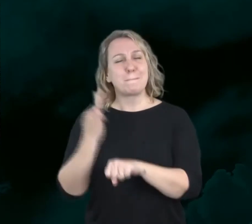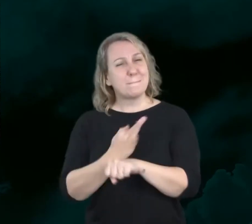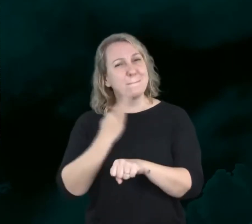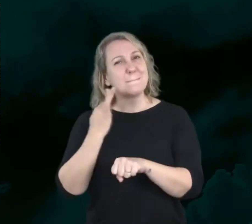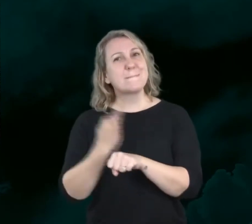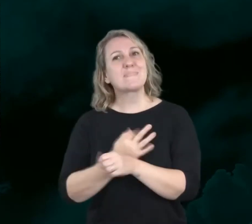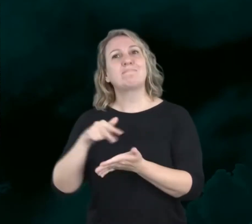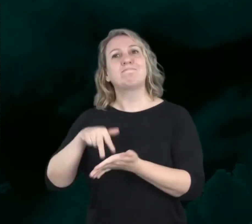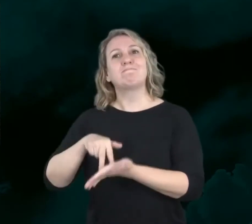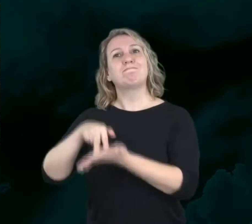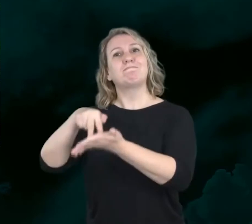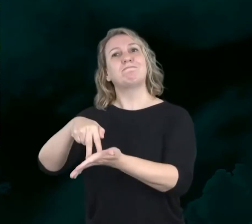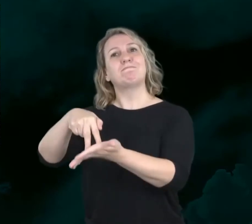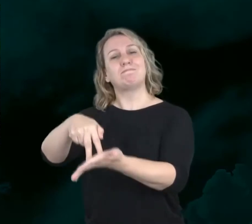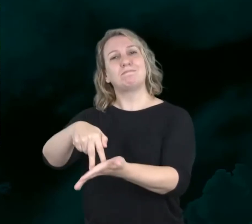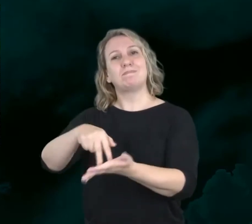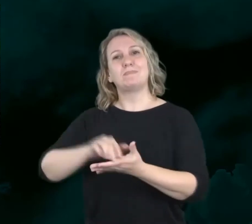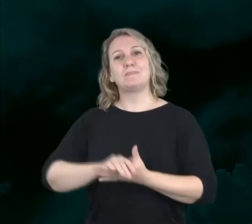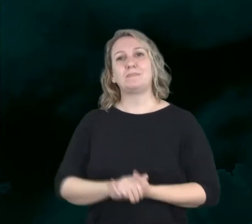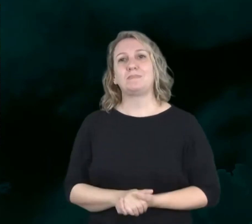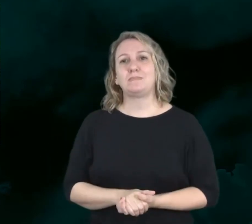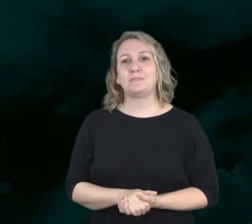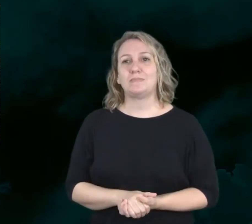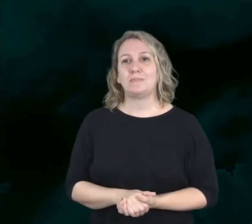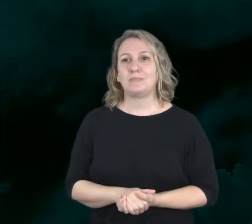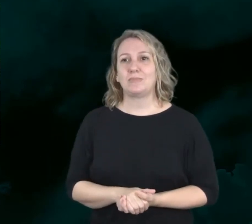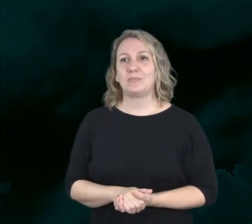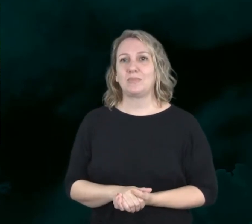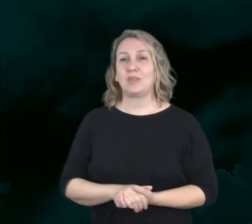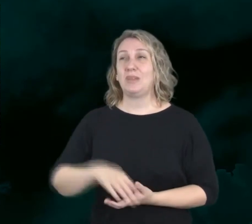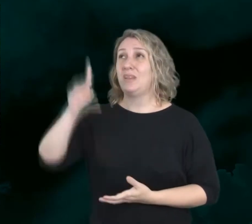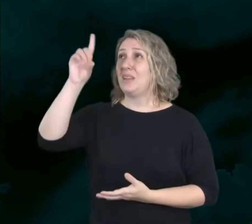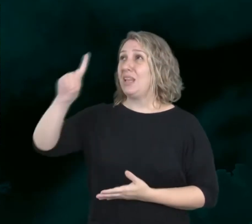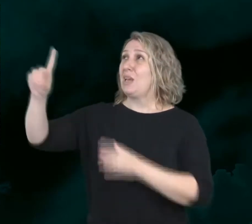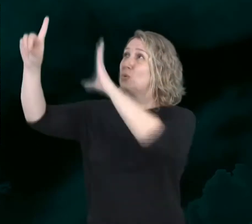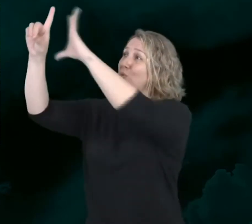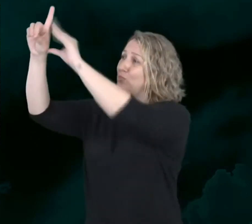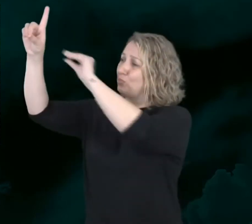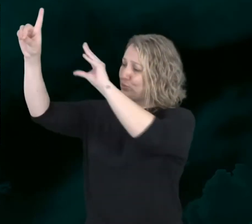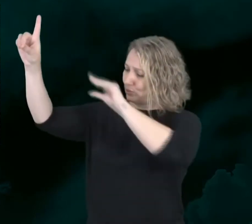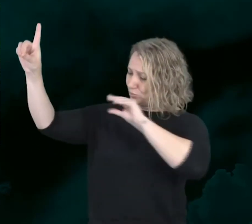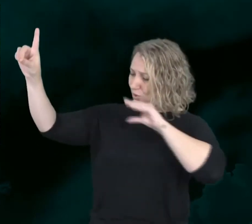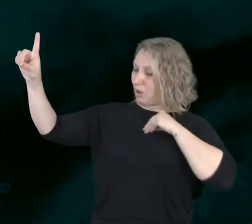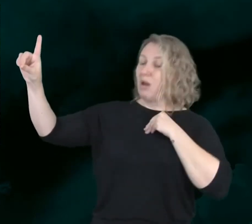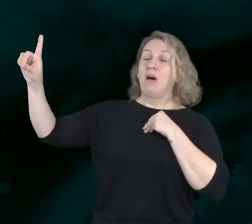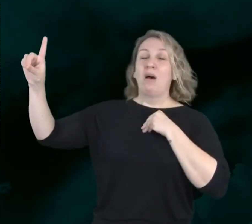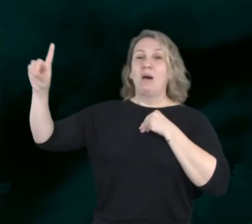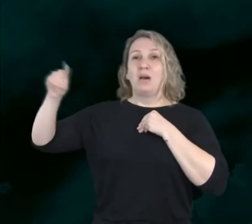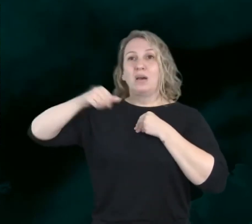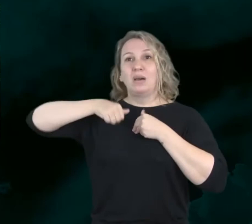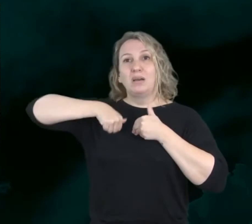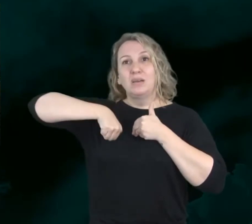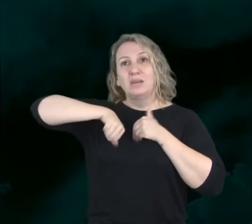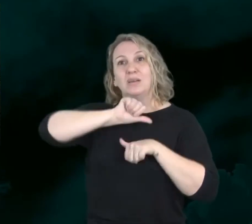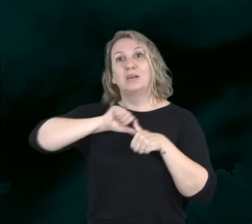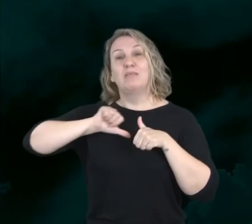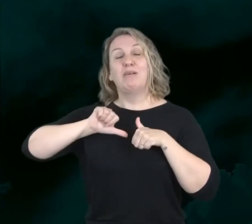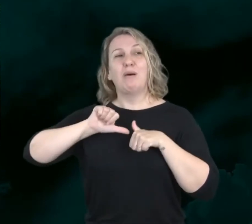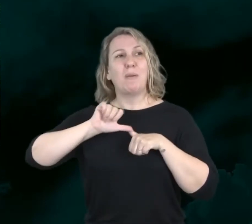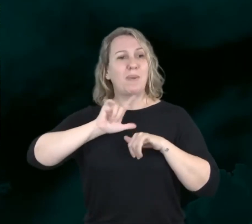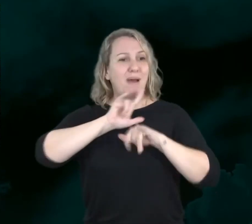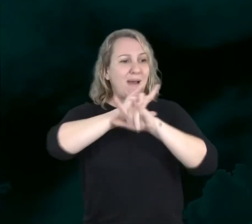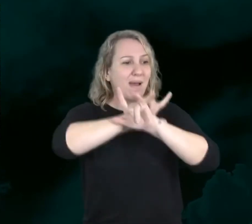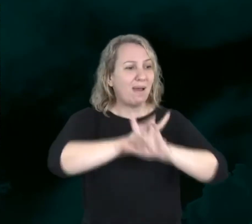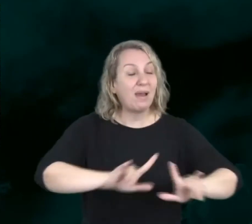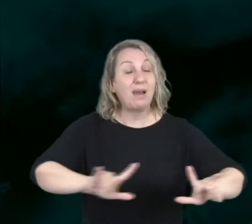a riqueza de Deus, para termos a natureza de Deus, a essência de Deus, que é o amor. E com esse amor, nós amamos as pessoas, amamos